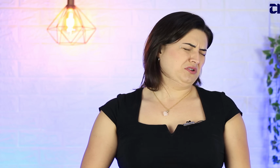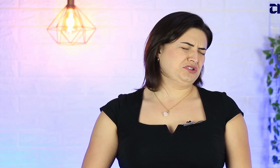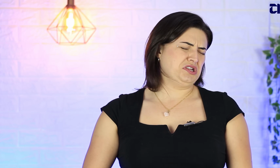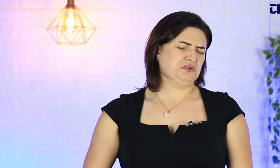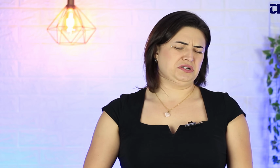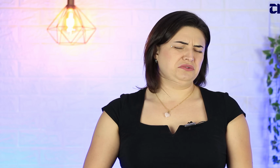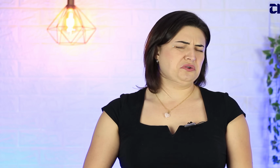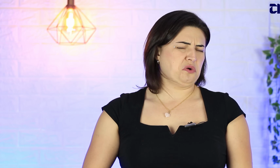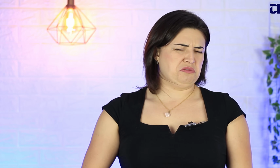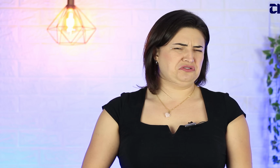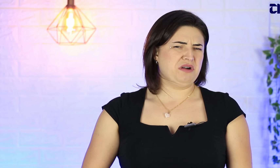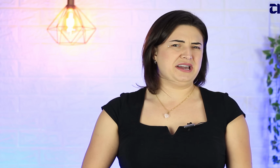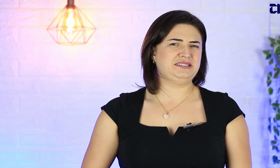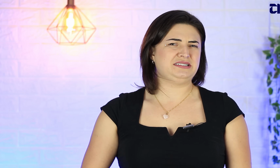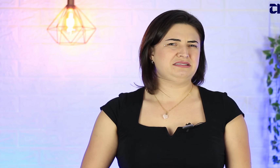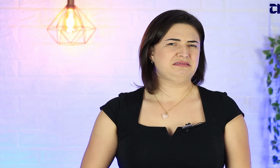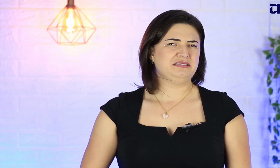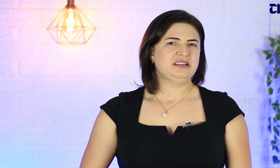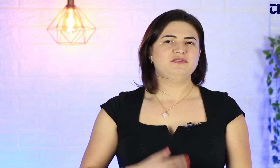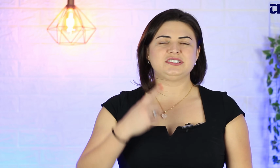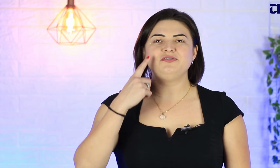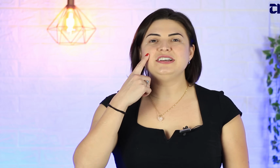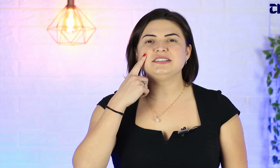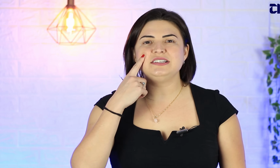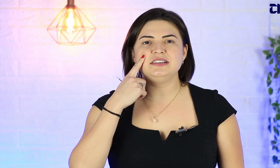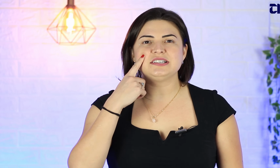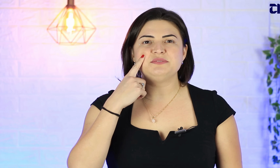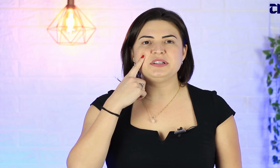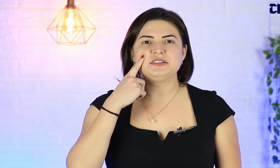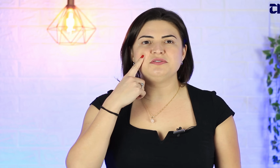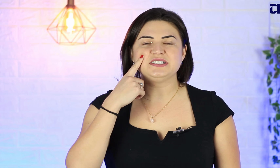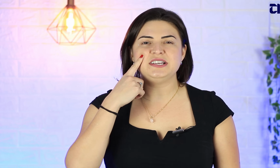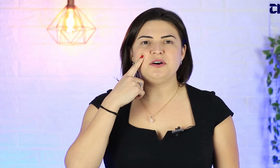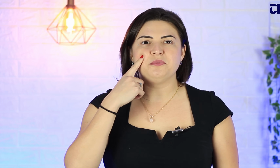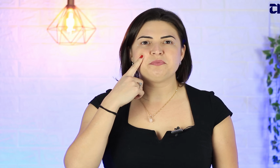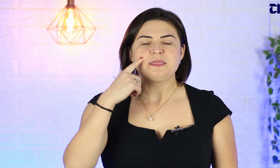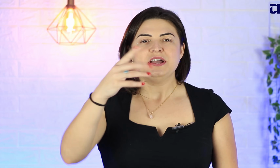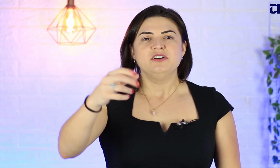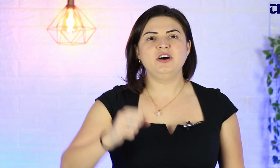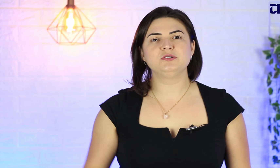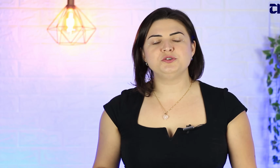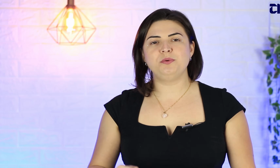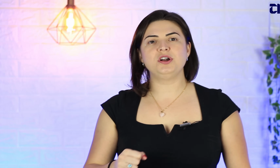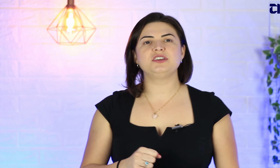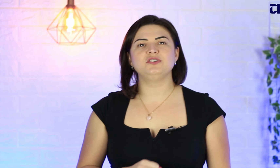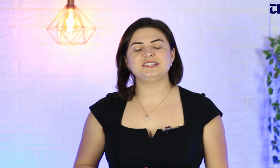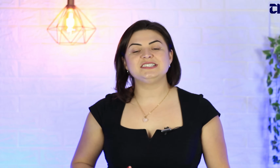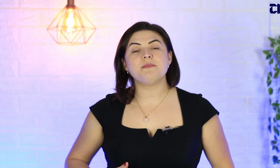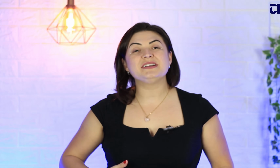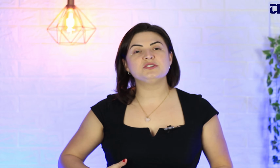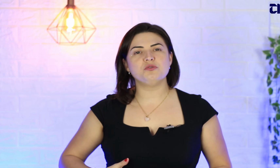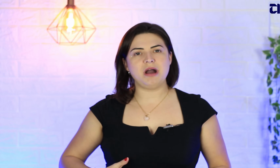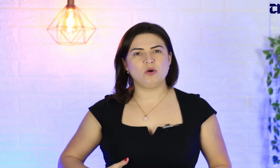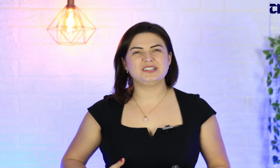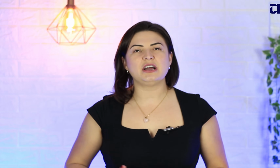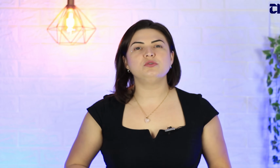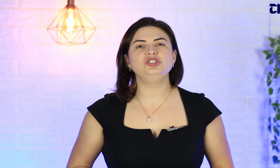amor de Deus, eu não, comi demais. Você faz assim, essa expressão facial. Vamos supor que você está passando mal, que você tá com